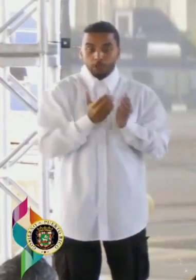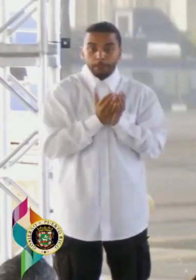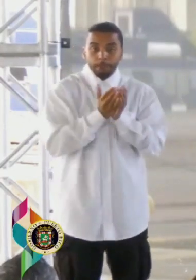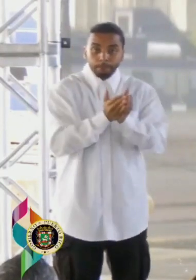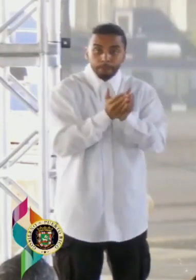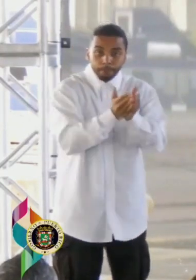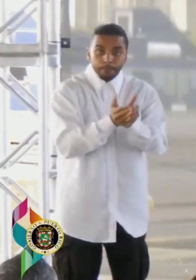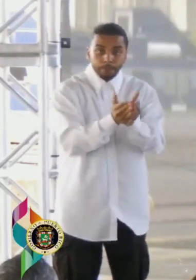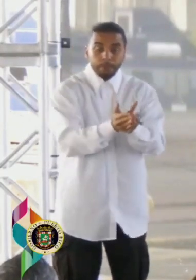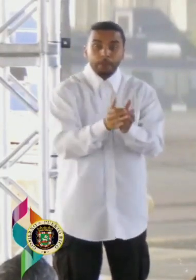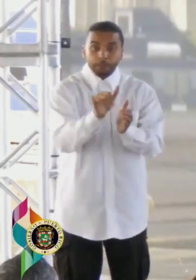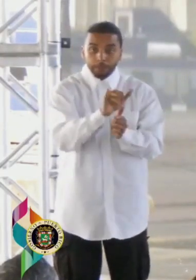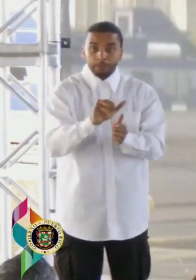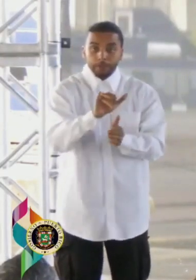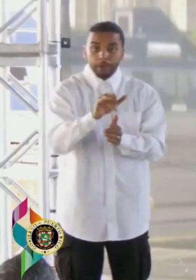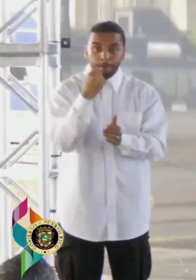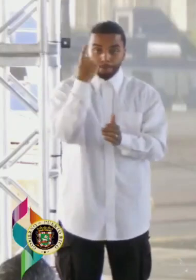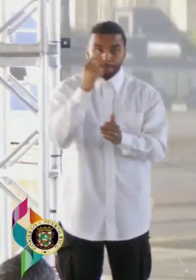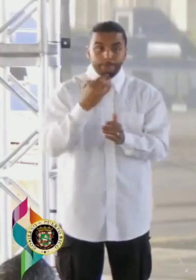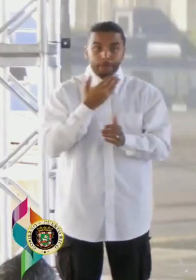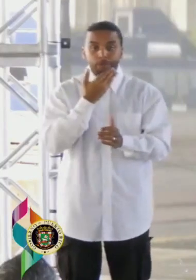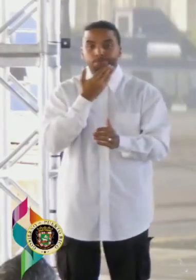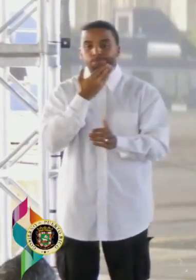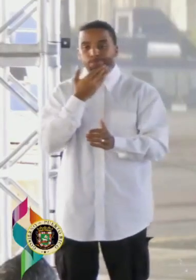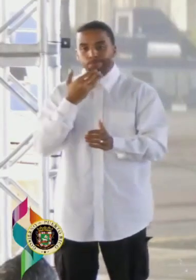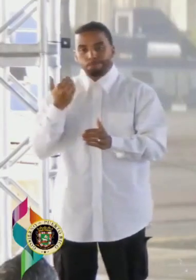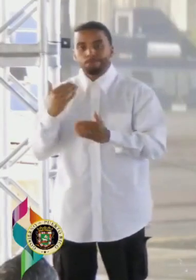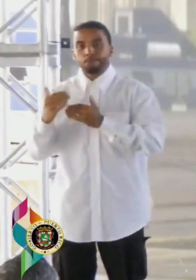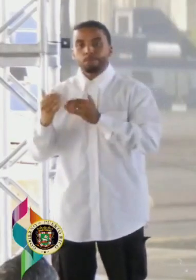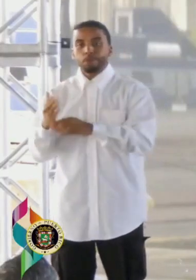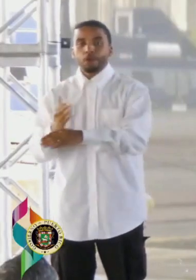trabajar aquí también para mejorar nuestra